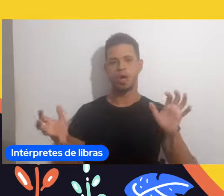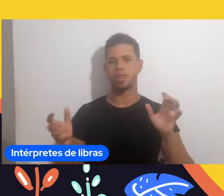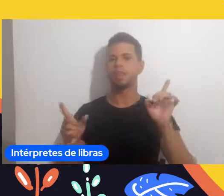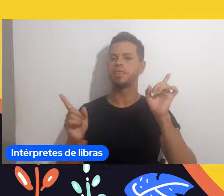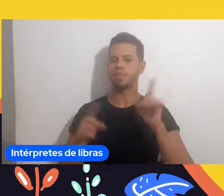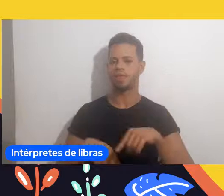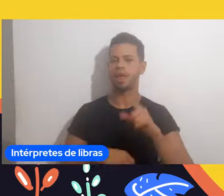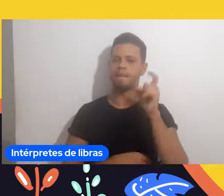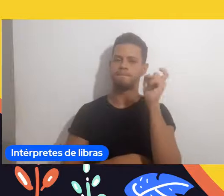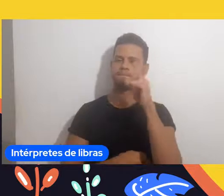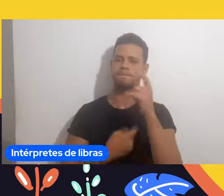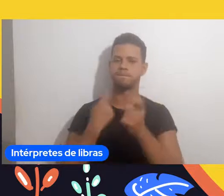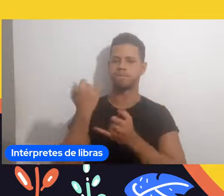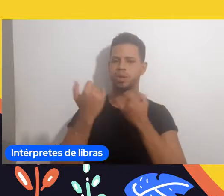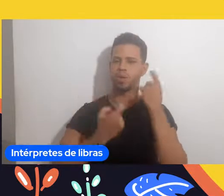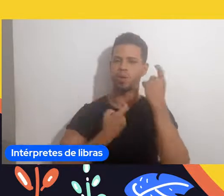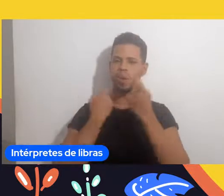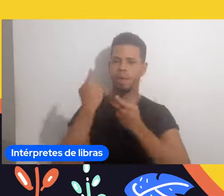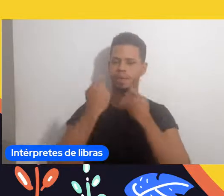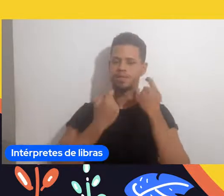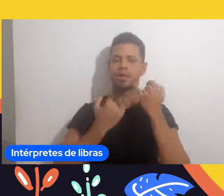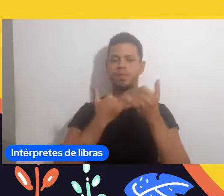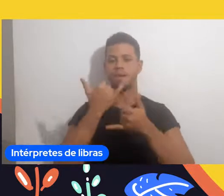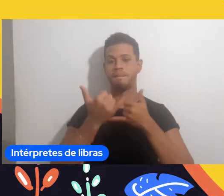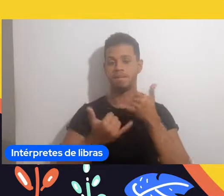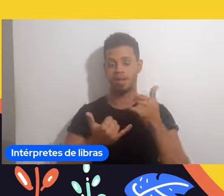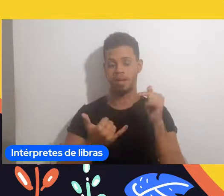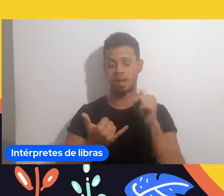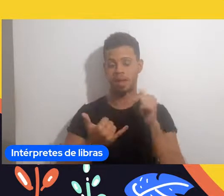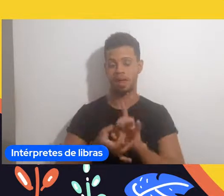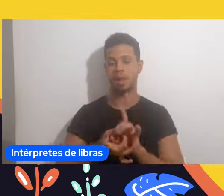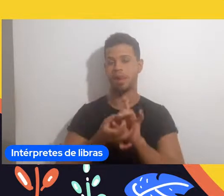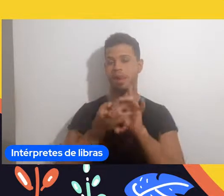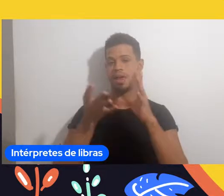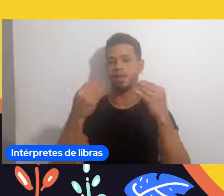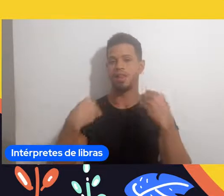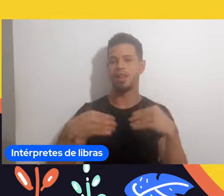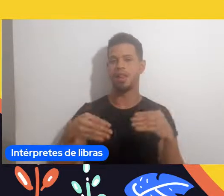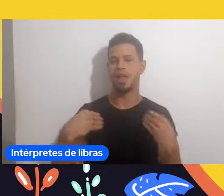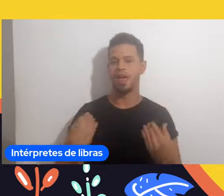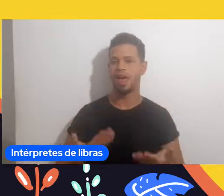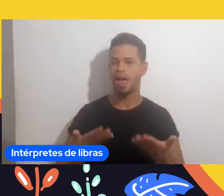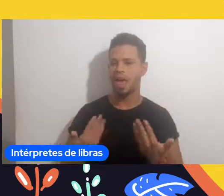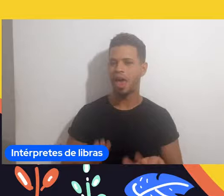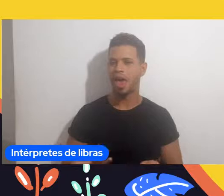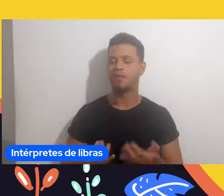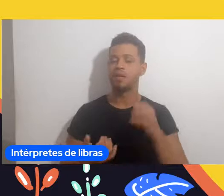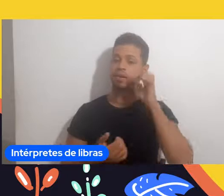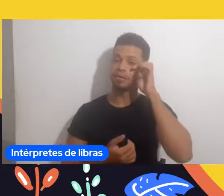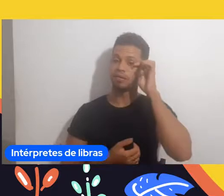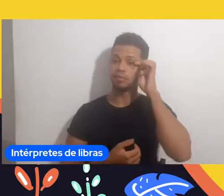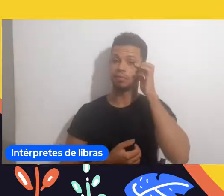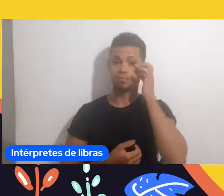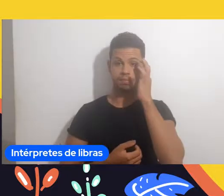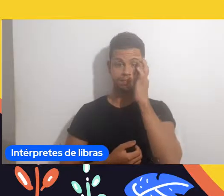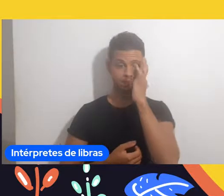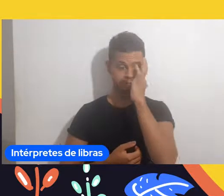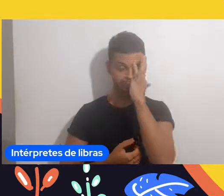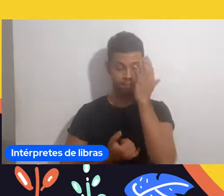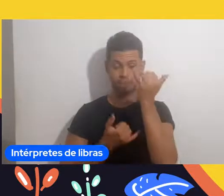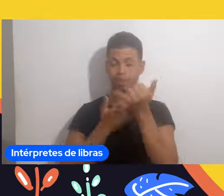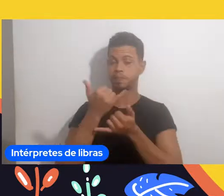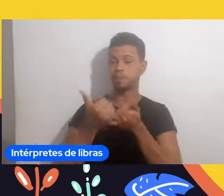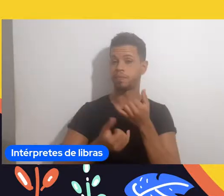voltar ao brincar livre, ao brincar sutil, ao brincar, como eu posso